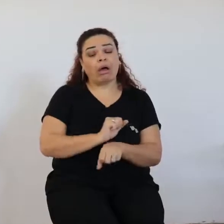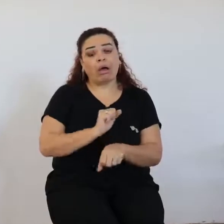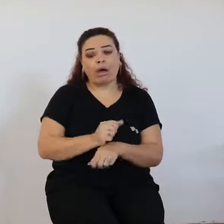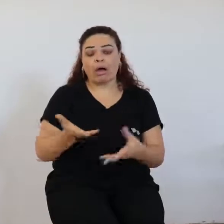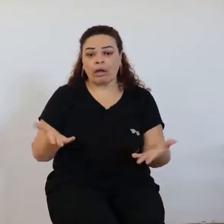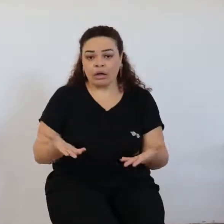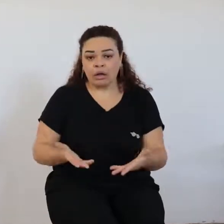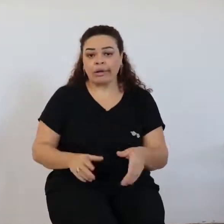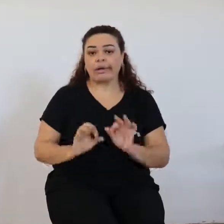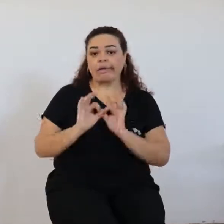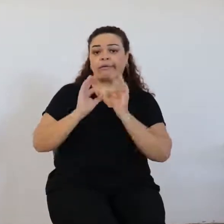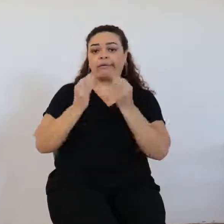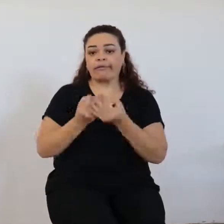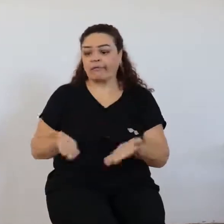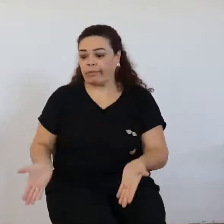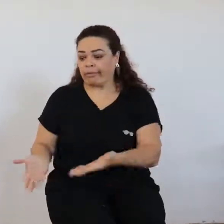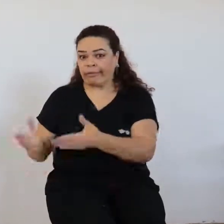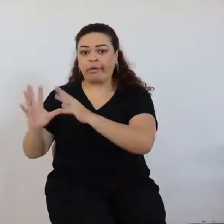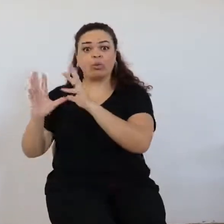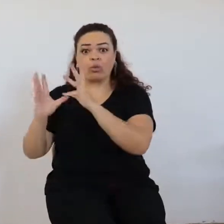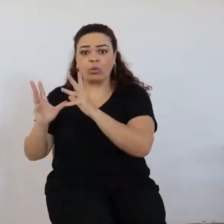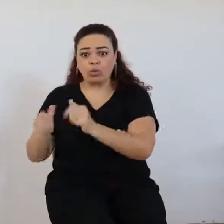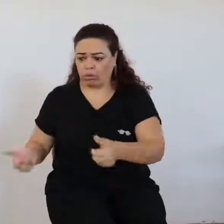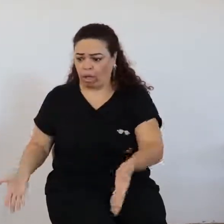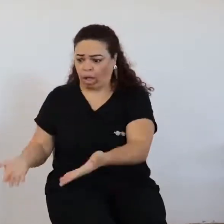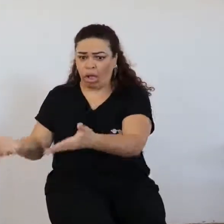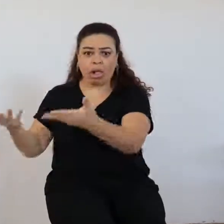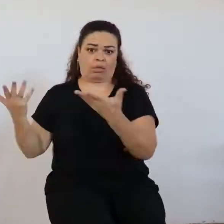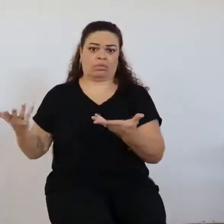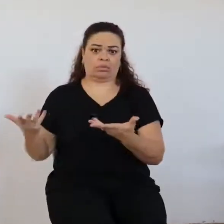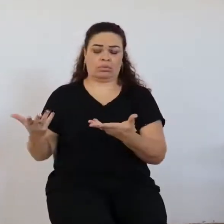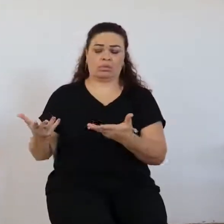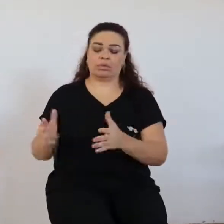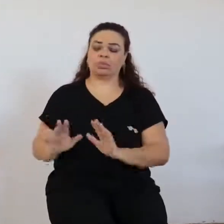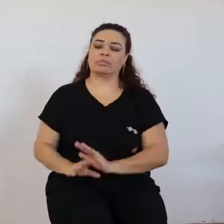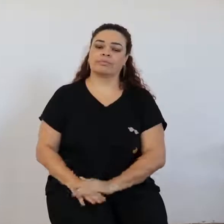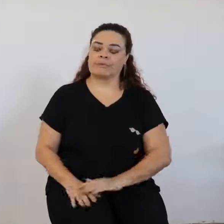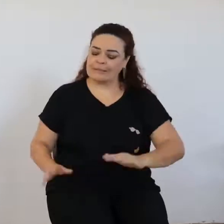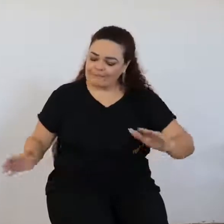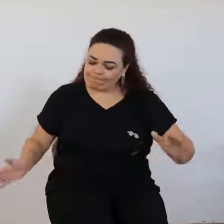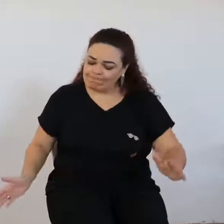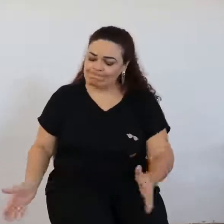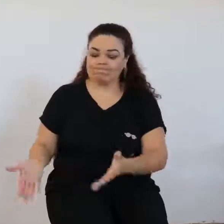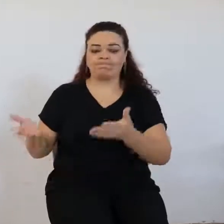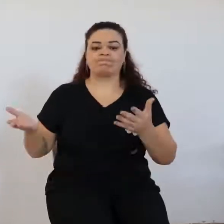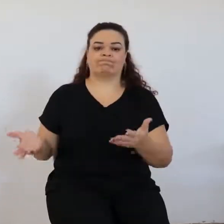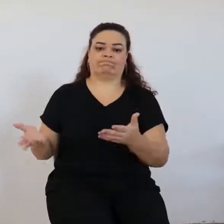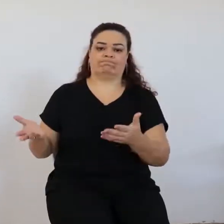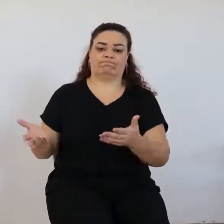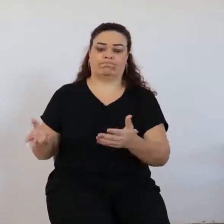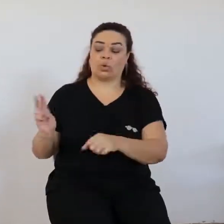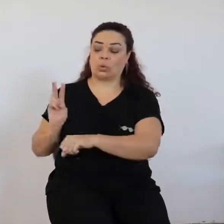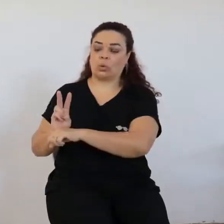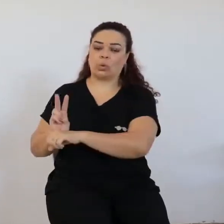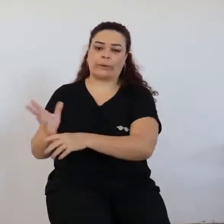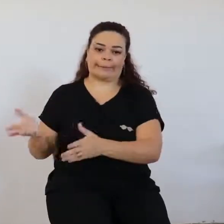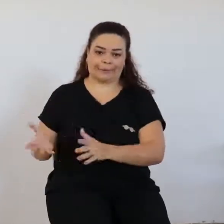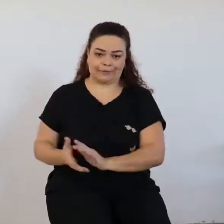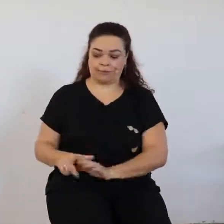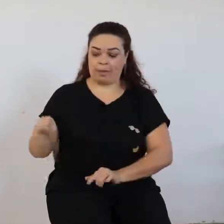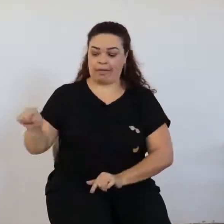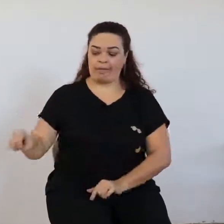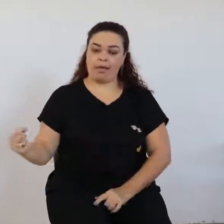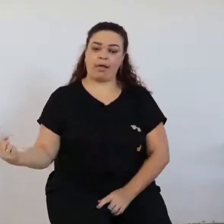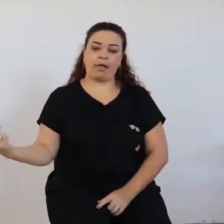a gente tem que verificar que é no dia a dia, nessas ações da rotina, que eles também estão tendo aprendizagem,